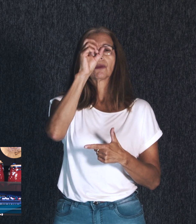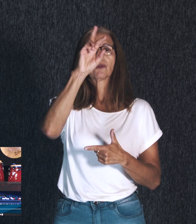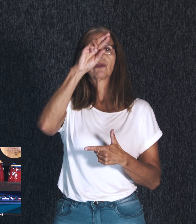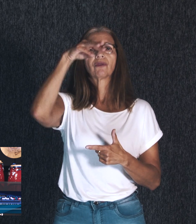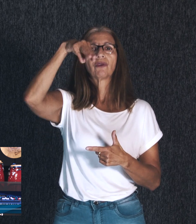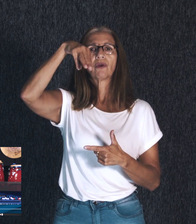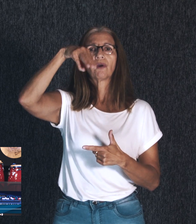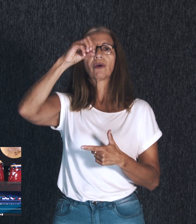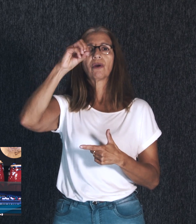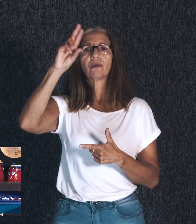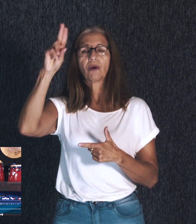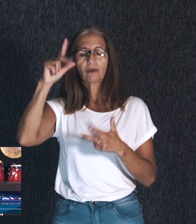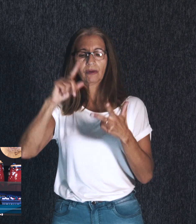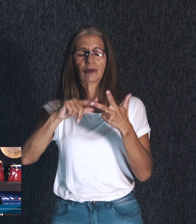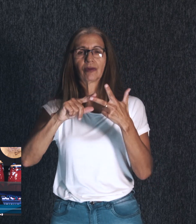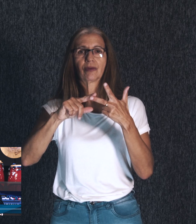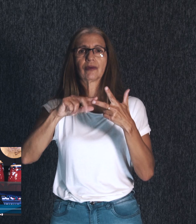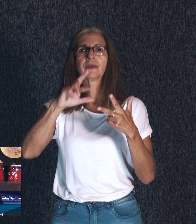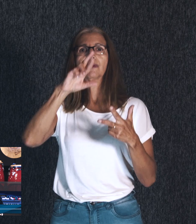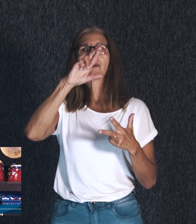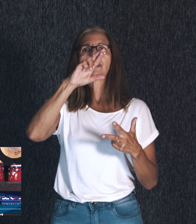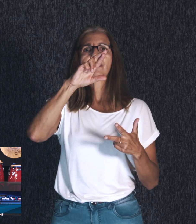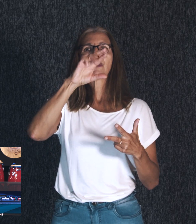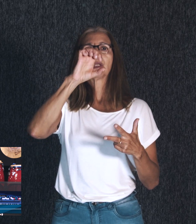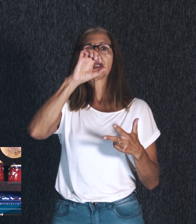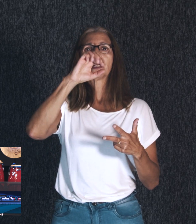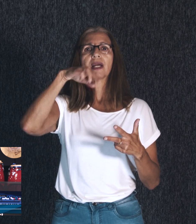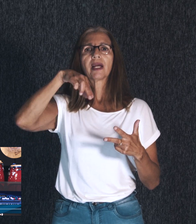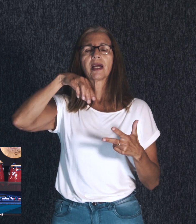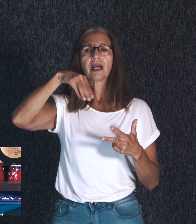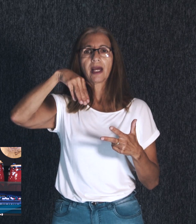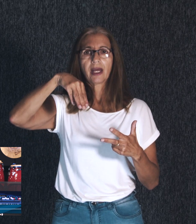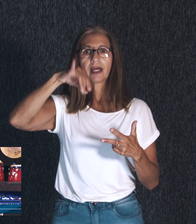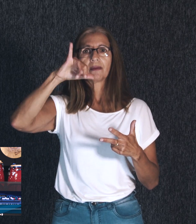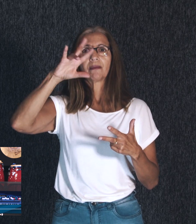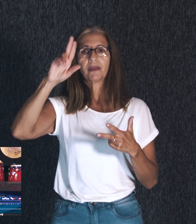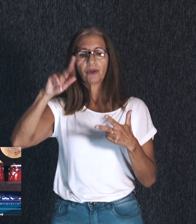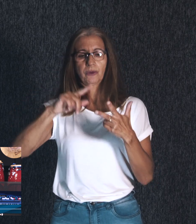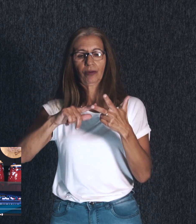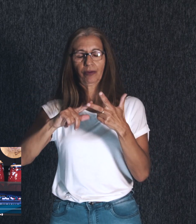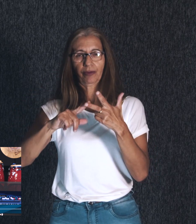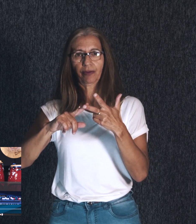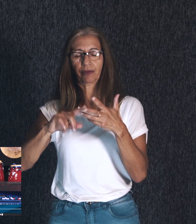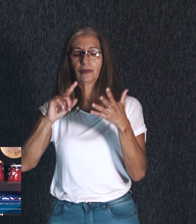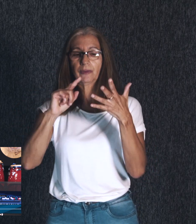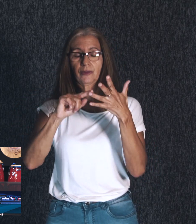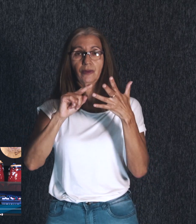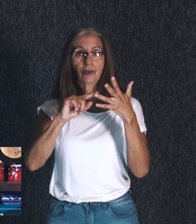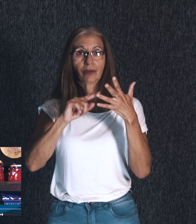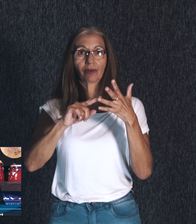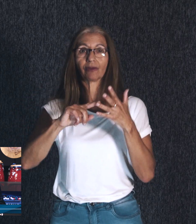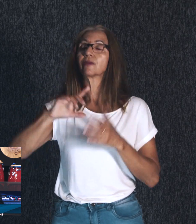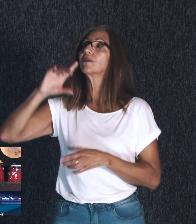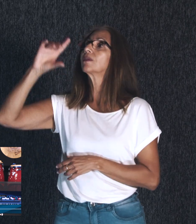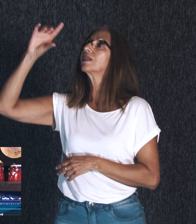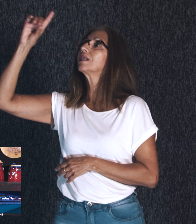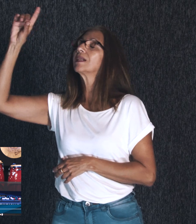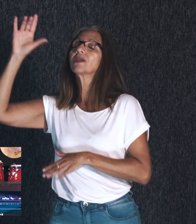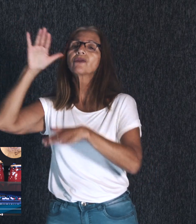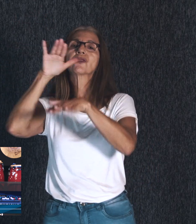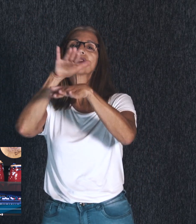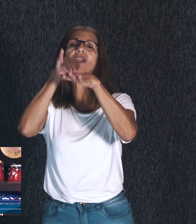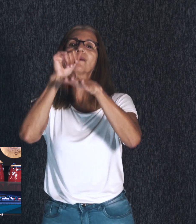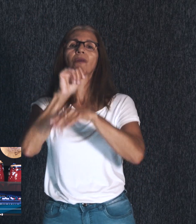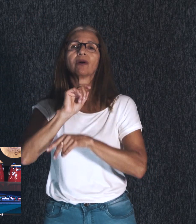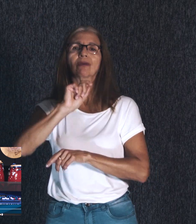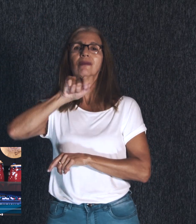Ainda há uma quarta declaração de Deus para a nossa vida nesta noite. O Senhor está dizendo, eu te chamei pelo seu